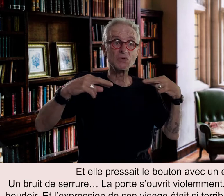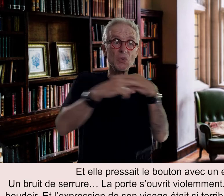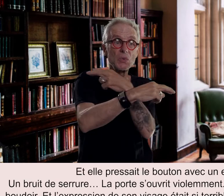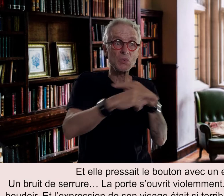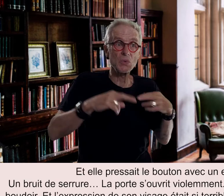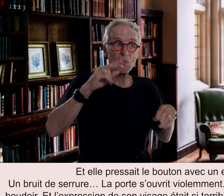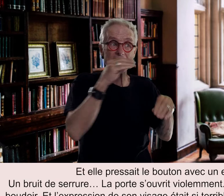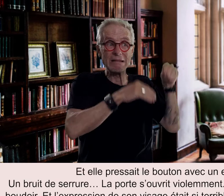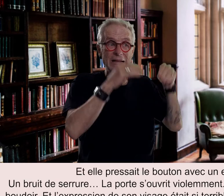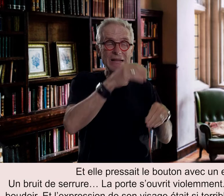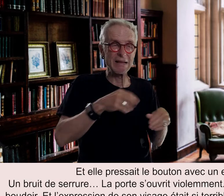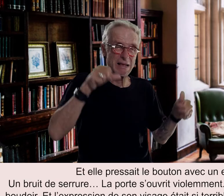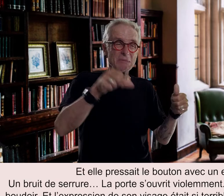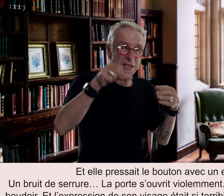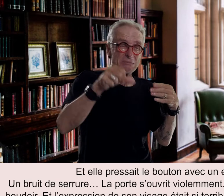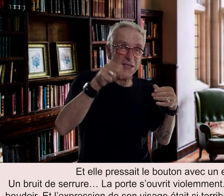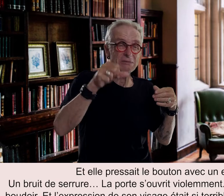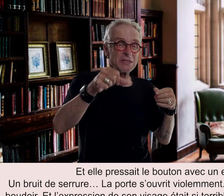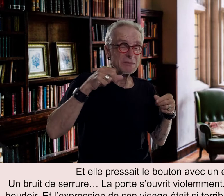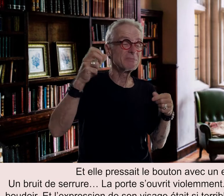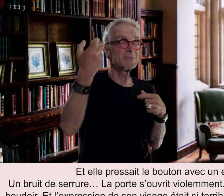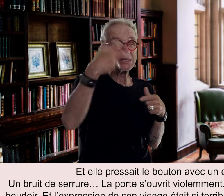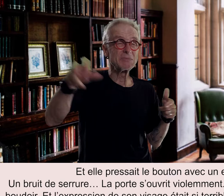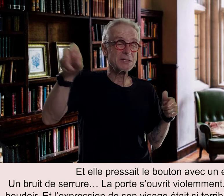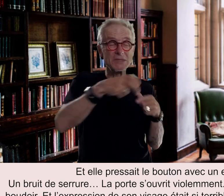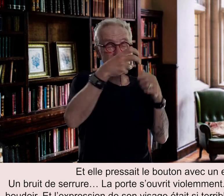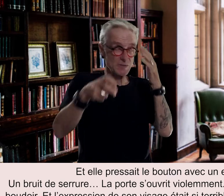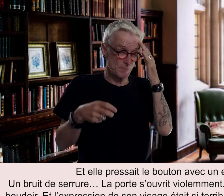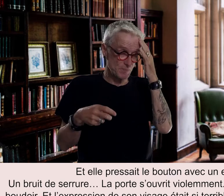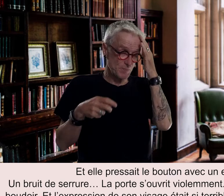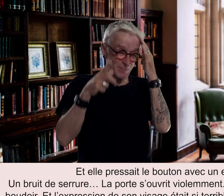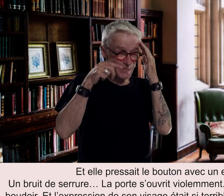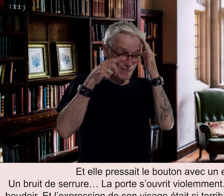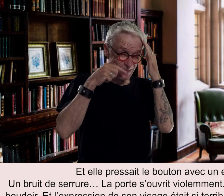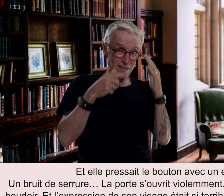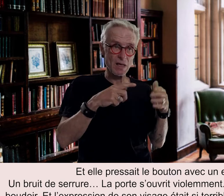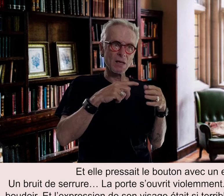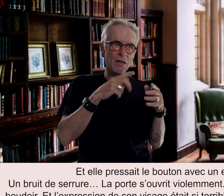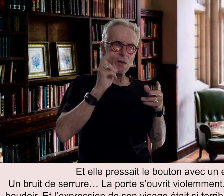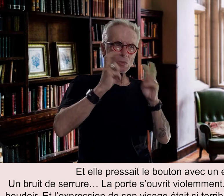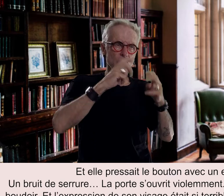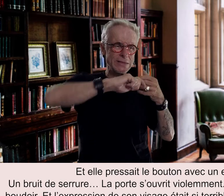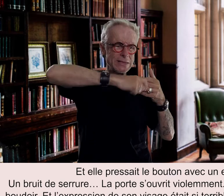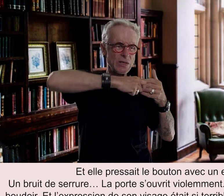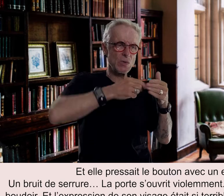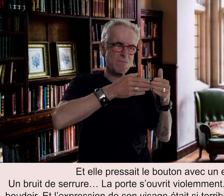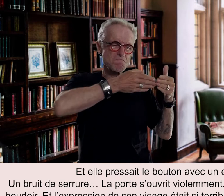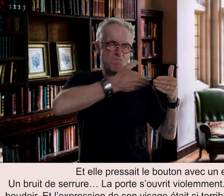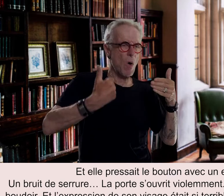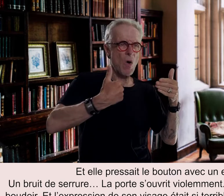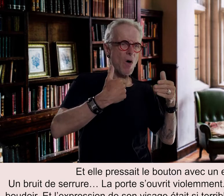et elle pressait le bouton avec un espoir forcené. Un bruit de serrure, la porte s'ouvrit violemment.